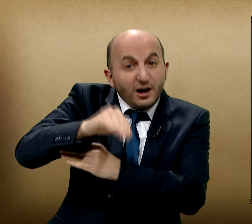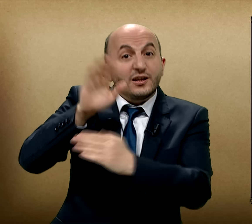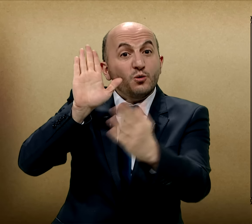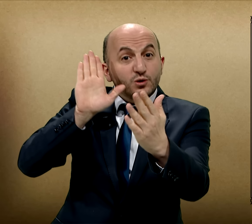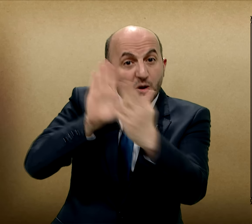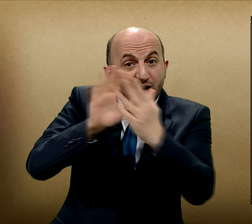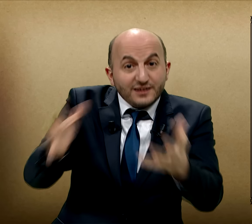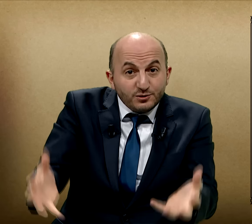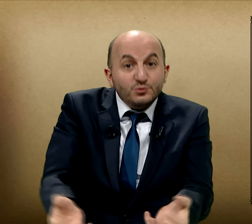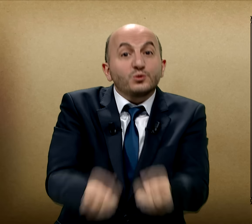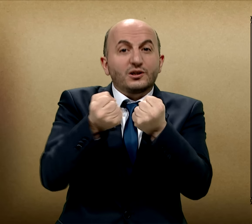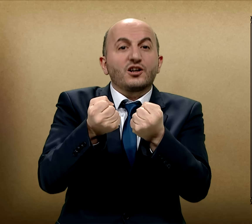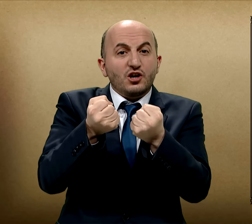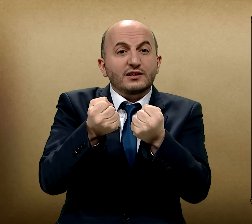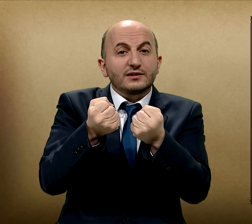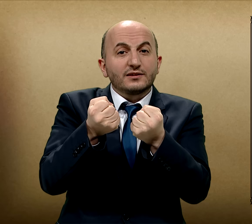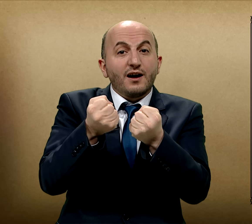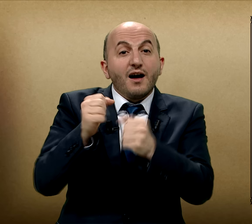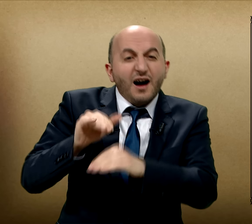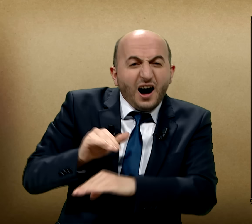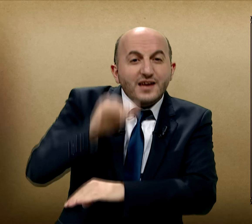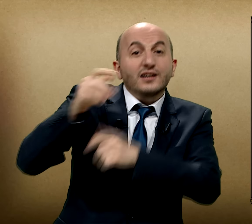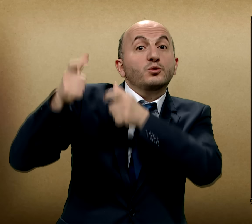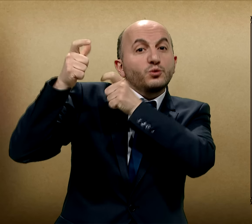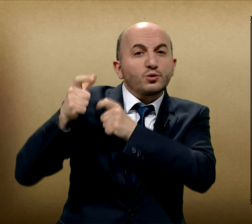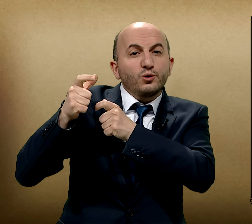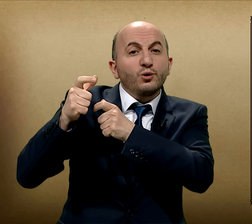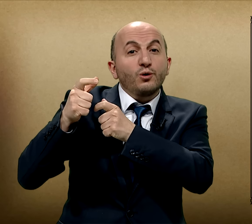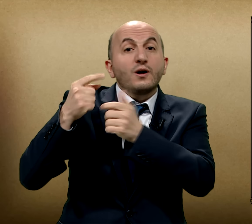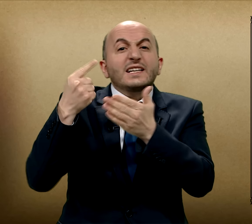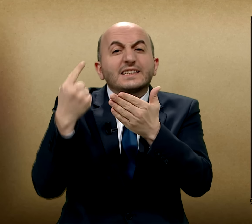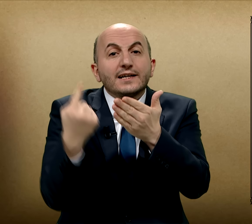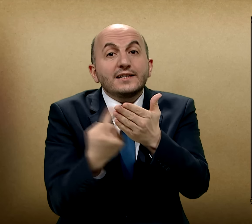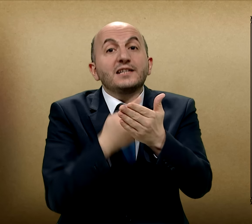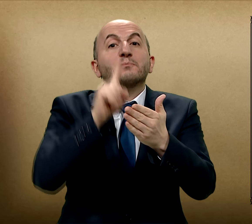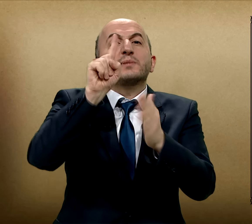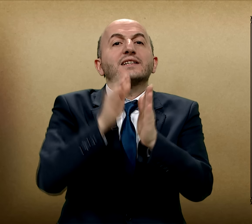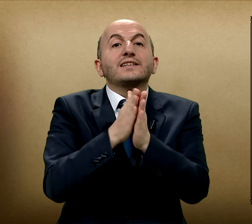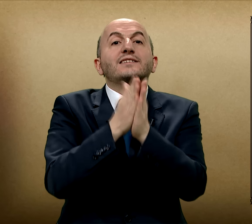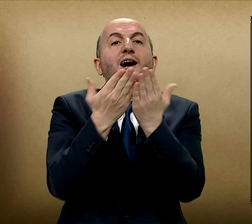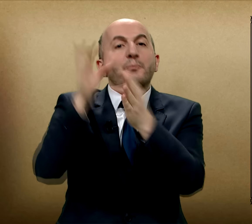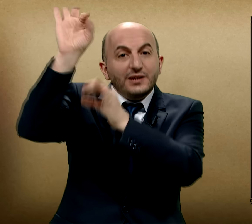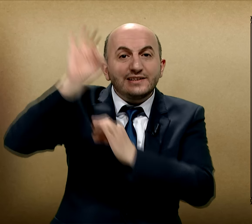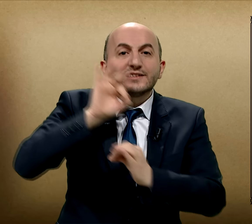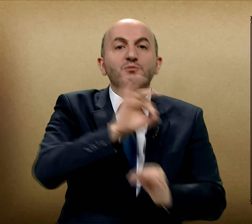hüsrana uğramaktan kurtaracak, hayat yüklü kerim bir kitap